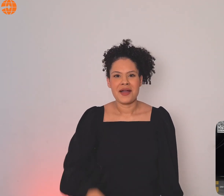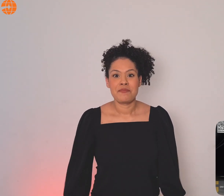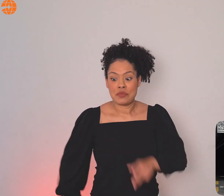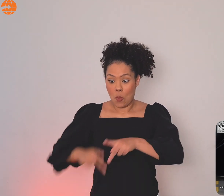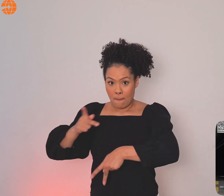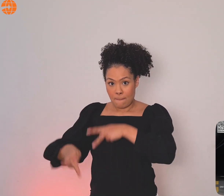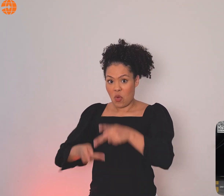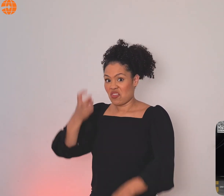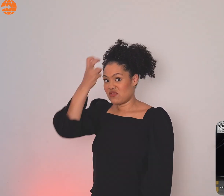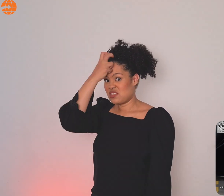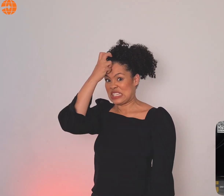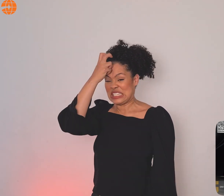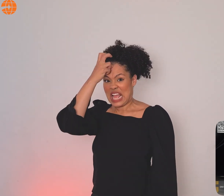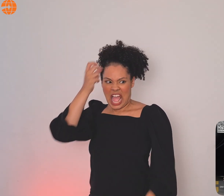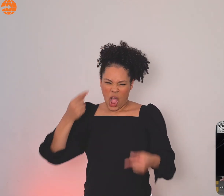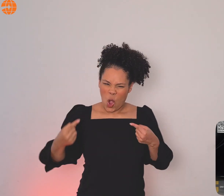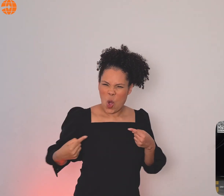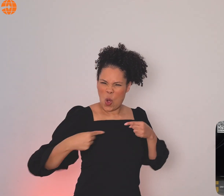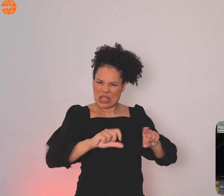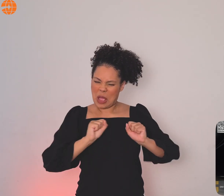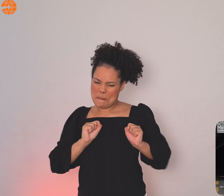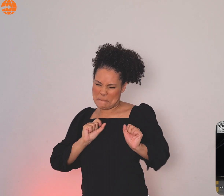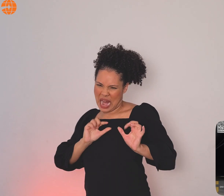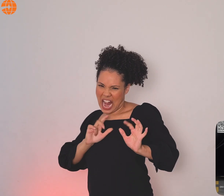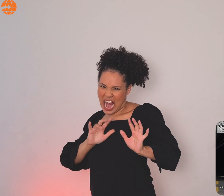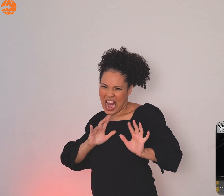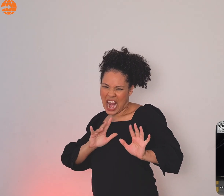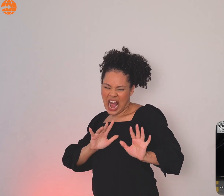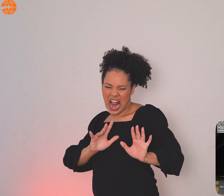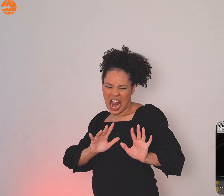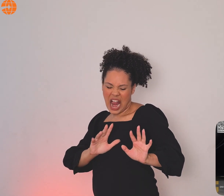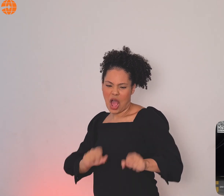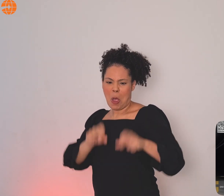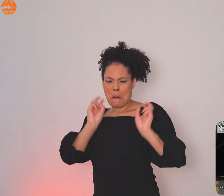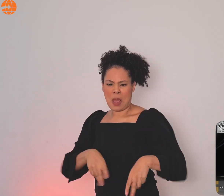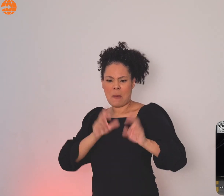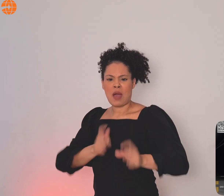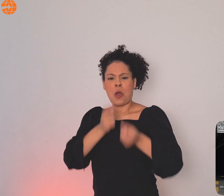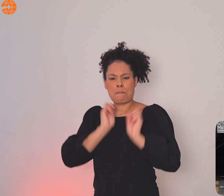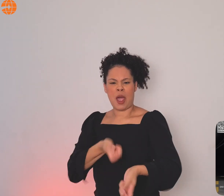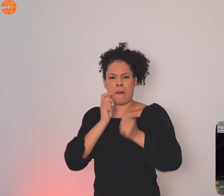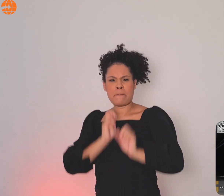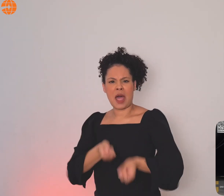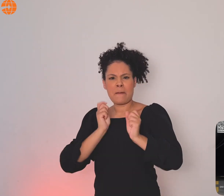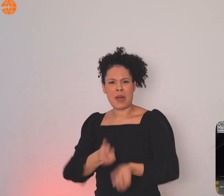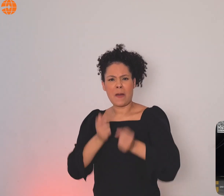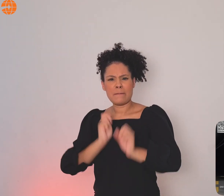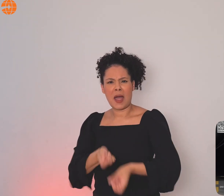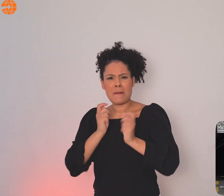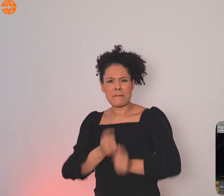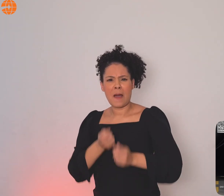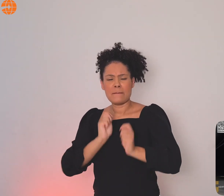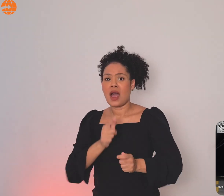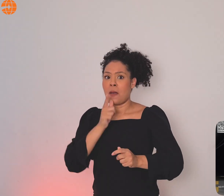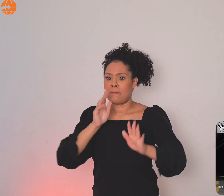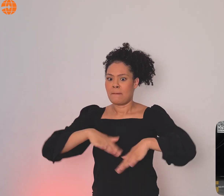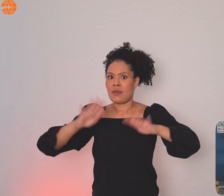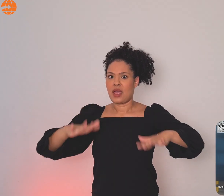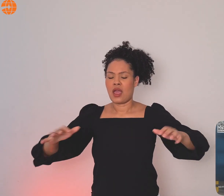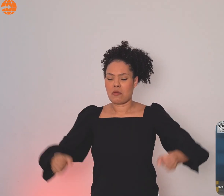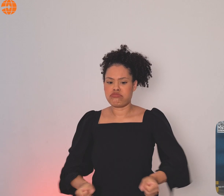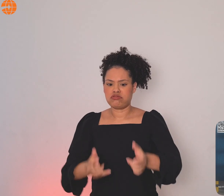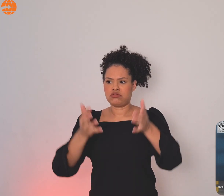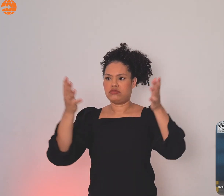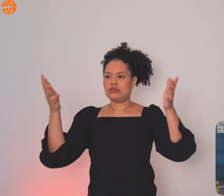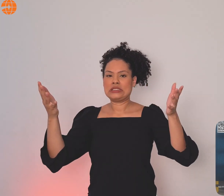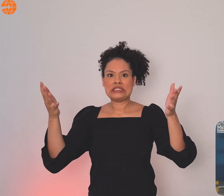os cavalos, carros de guerra e cavaleiros do Faraó foram atrás deles até o meio do mar. No fim da madrugada,